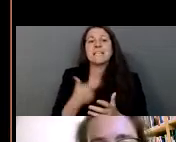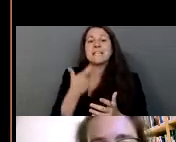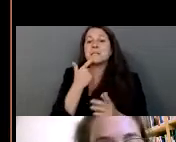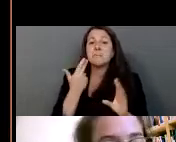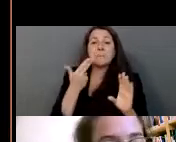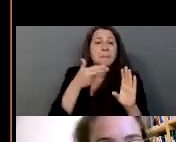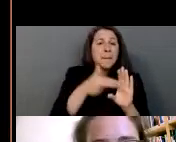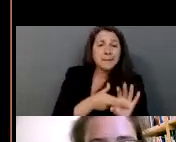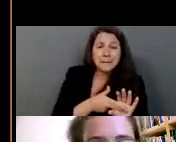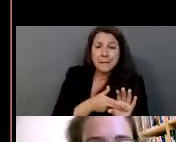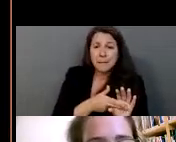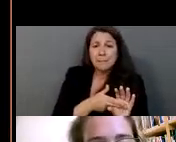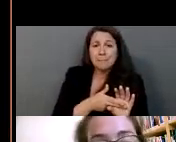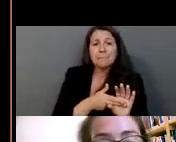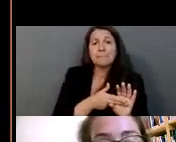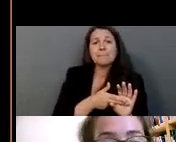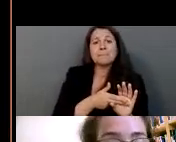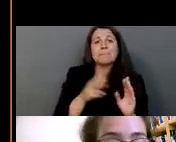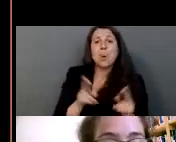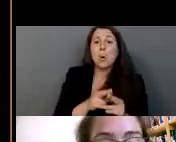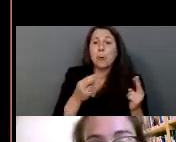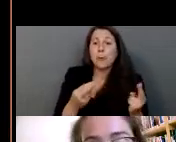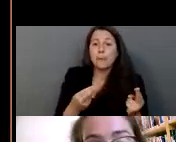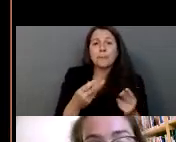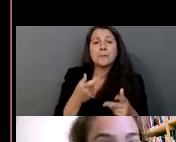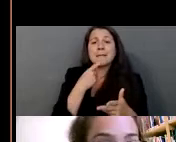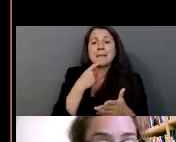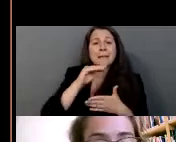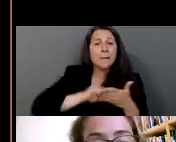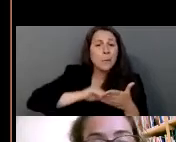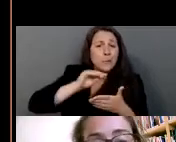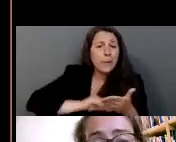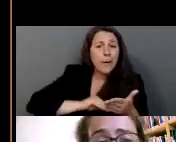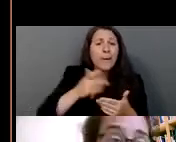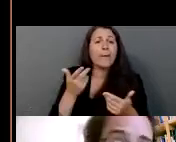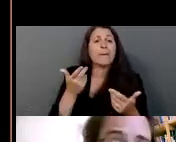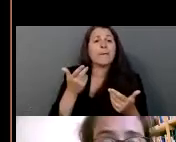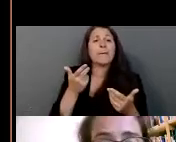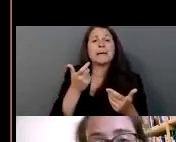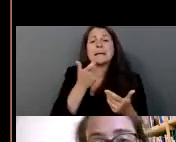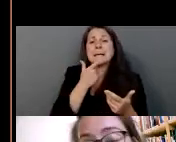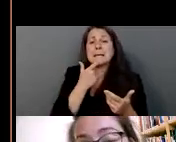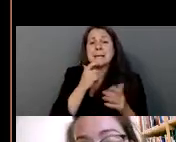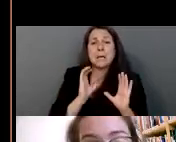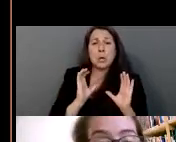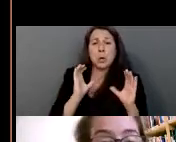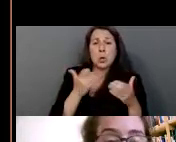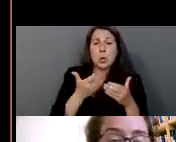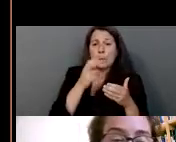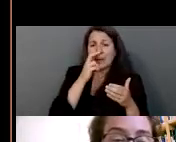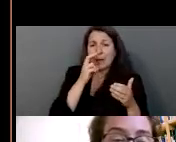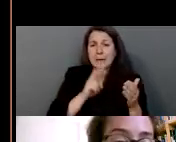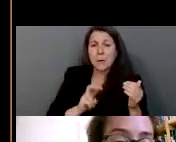et collaboratrices, bien évidemment, de la revue, aux auteurs et aux autrices, aux membres du comité exploratoire, au